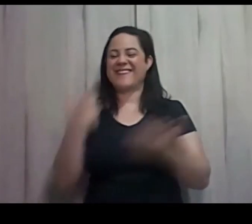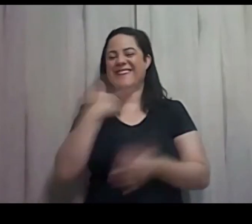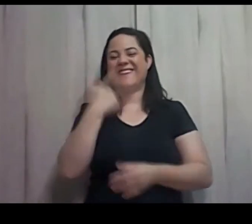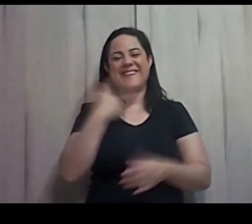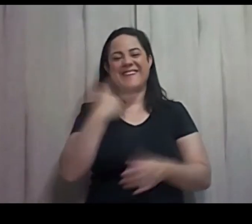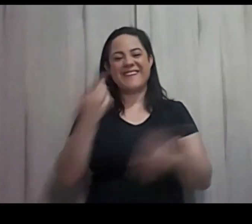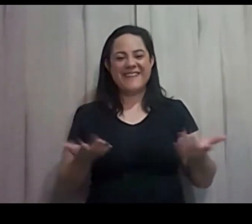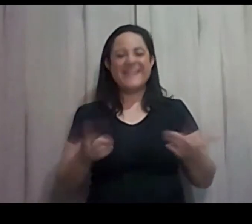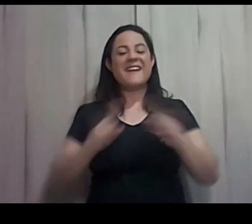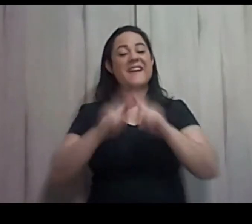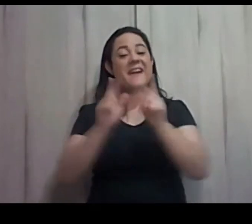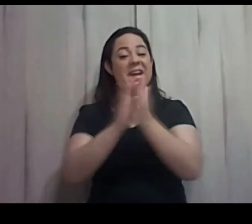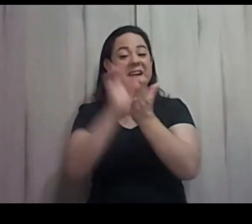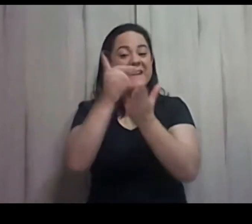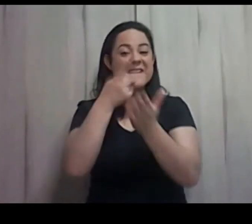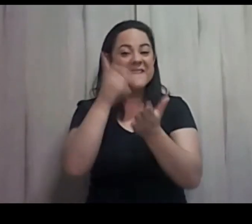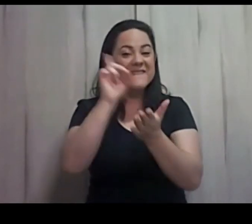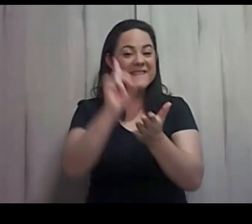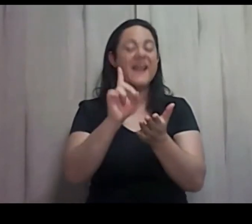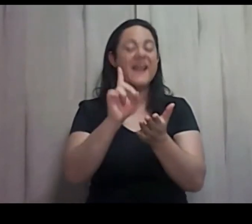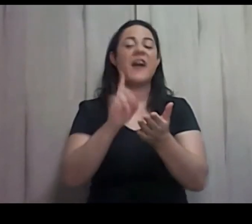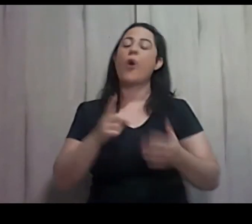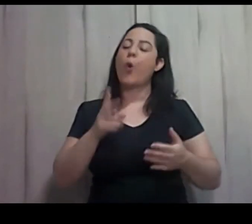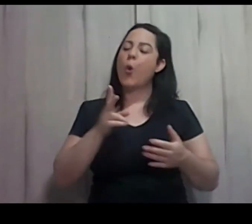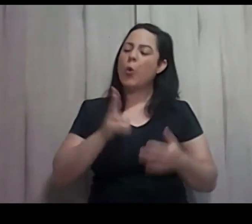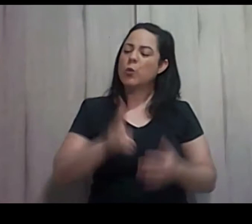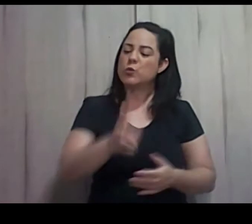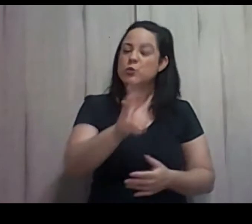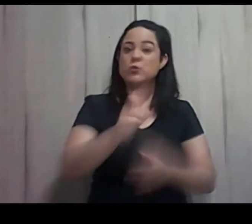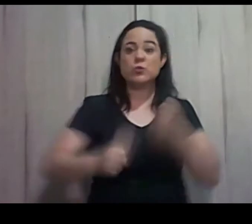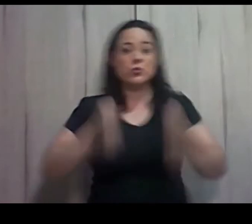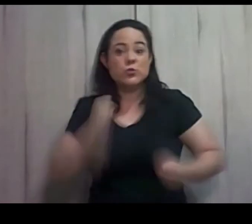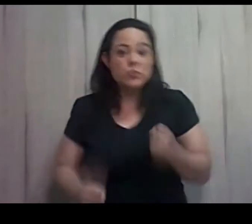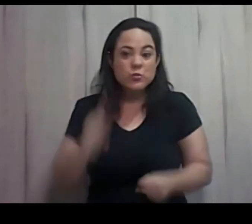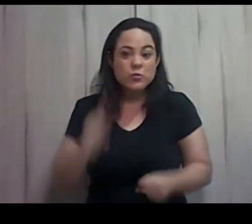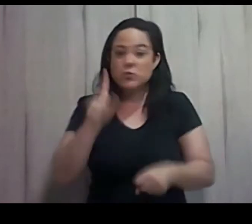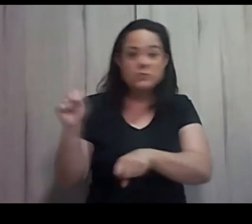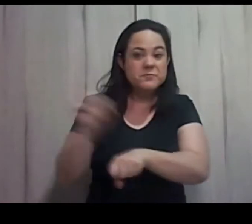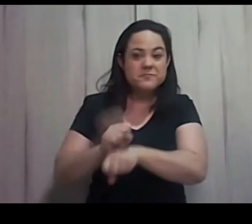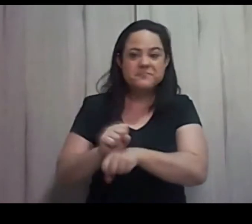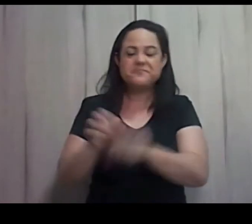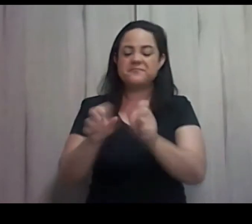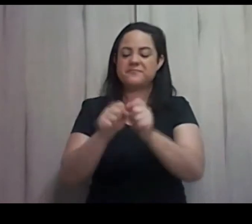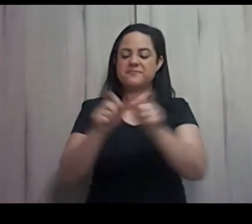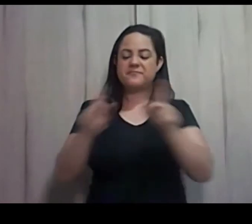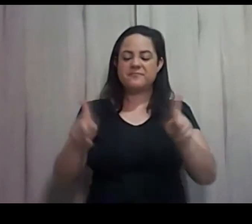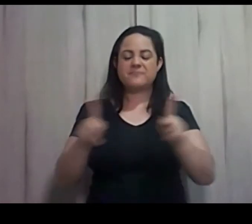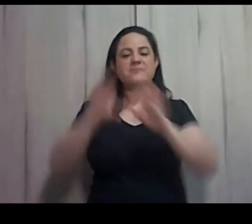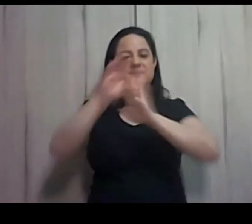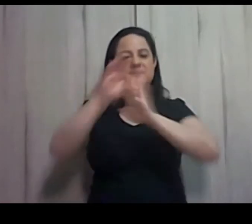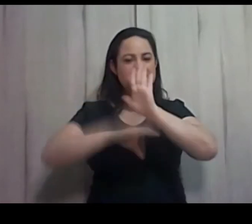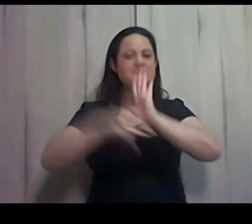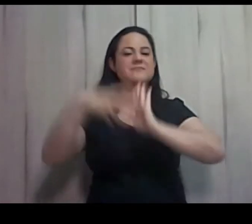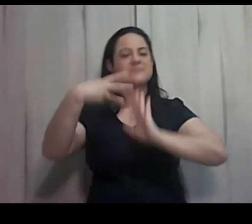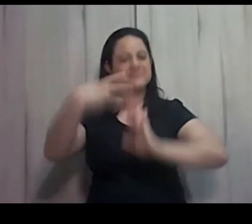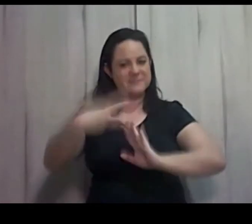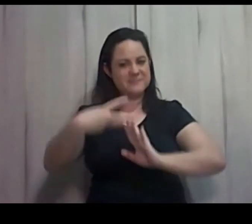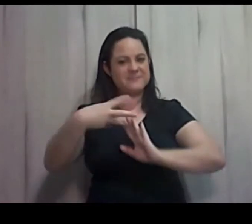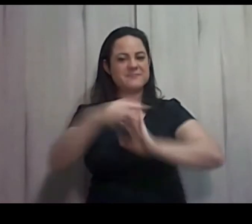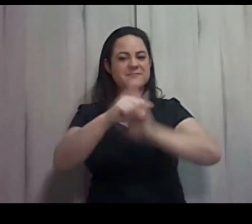Mas a Bíblia fala, continue a correr. Continue a correr. Vamos ler Apocalipse, capítulo 3, versículo